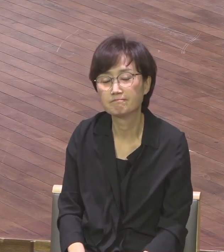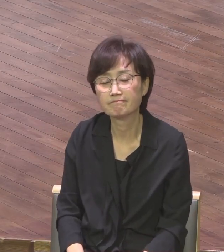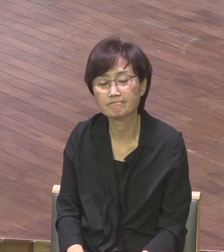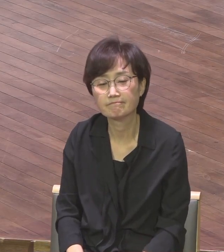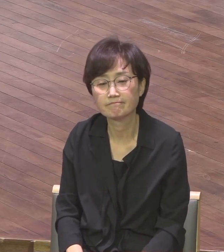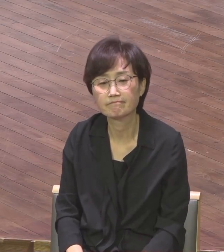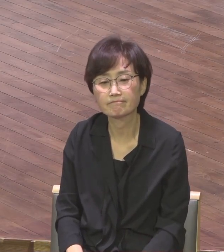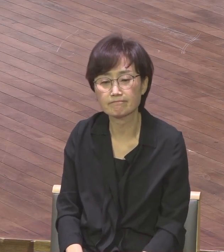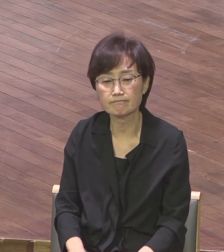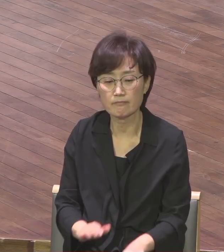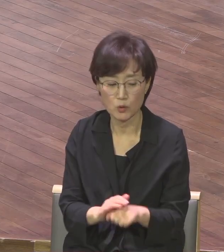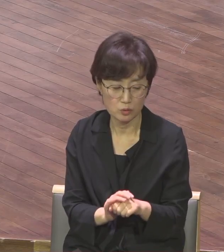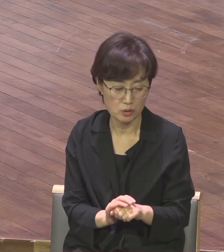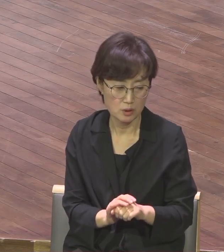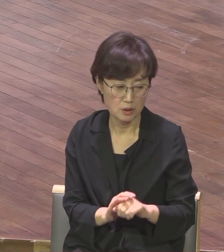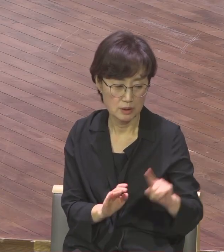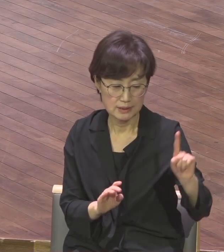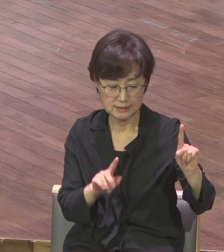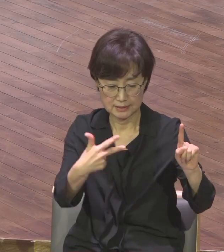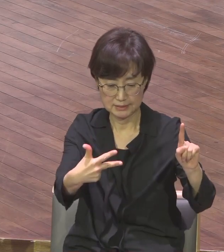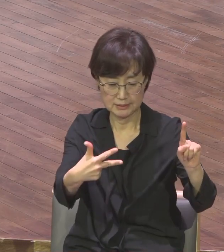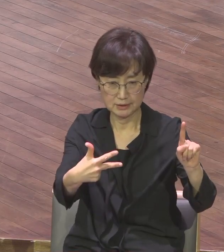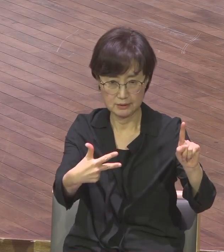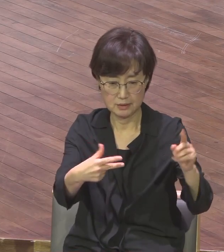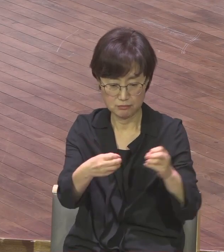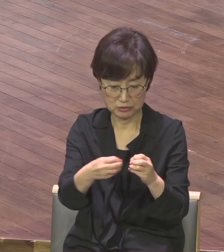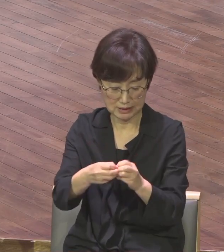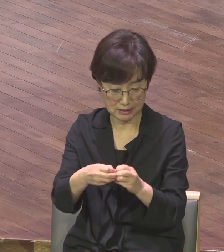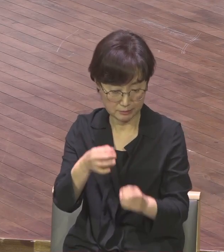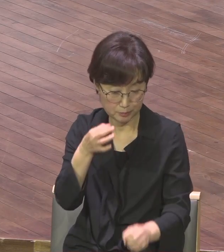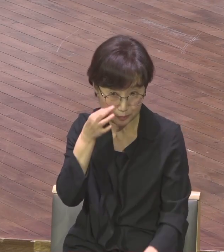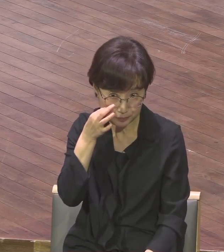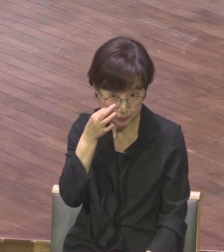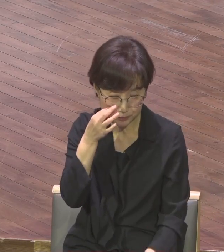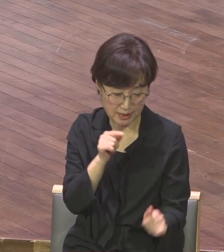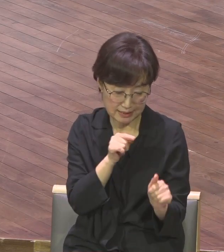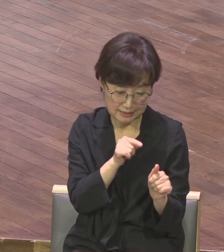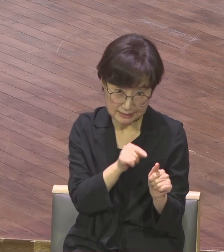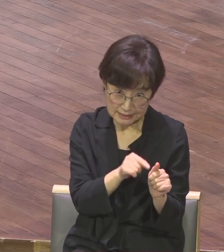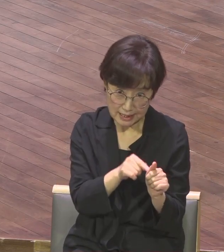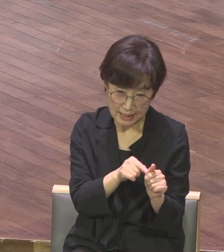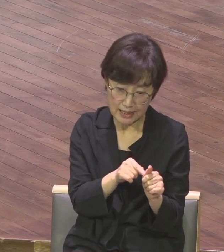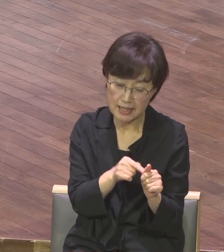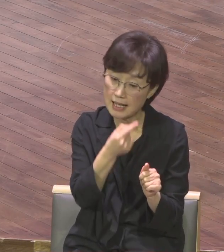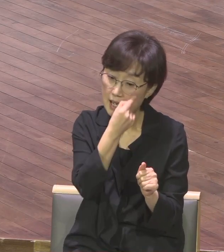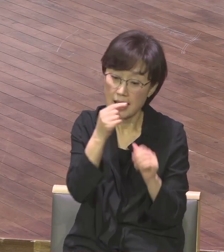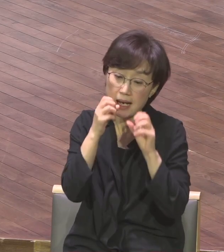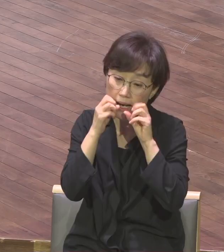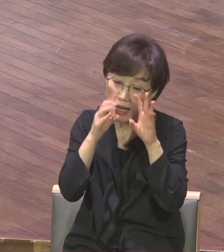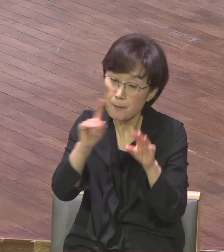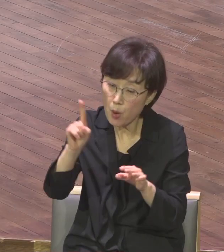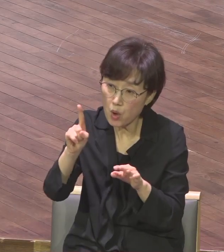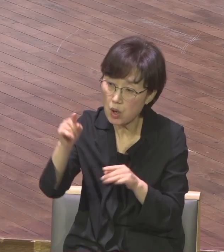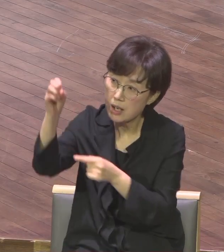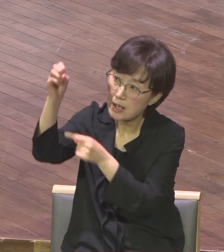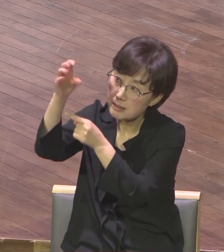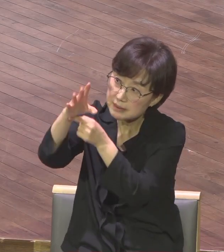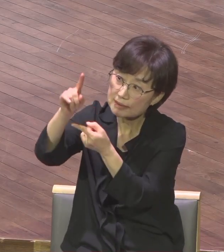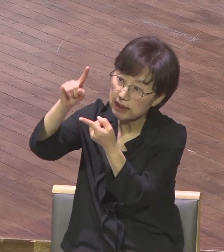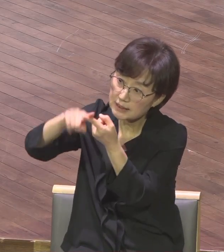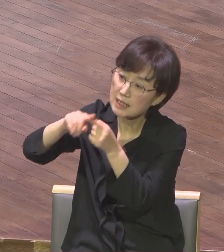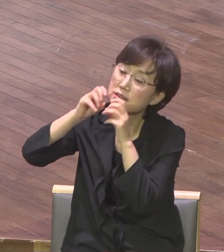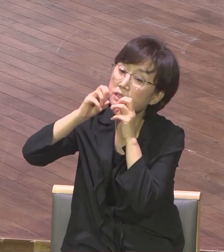오늘 본문 7절에 보면요, 독특한 표현이 나와요. 그가 정언하러 왔으니 그 빛에 대하여